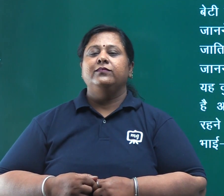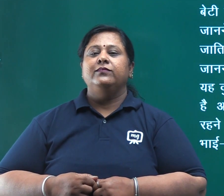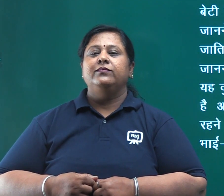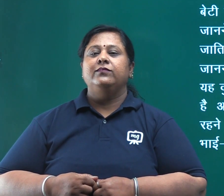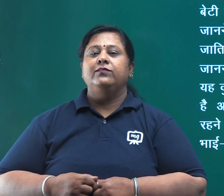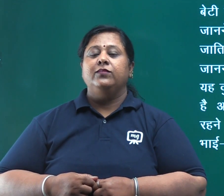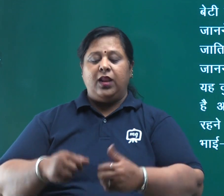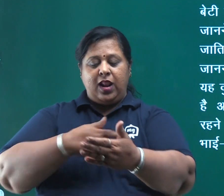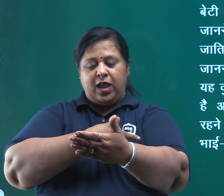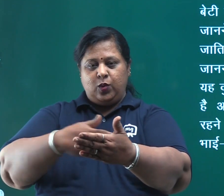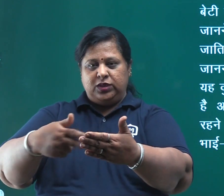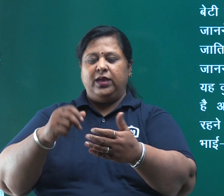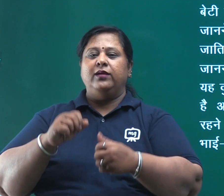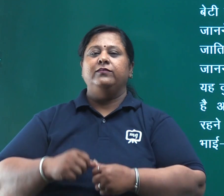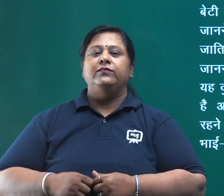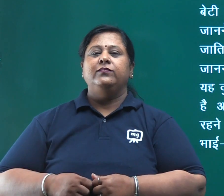नेहरू जी के